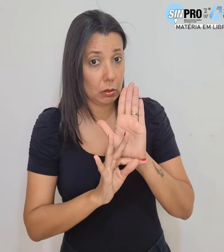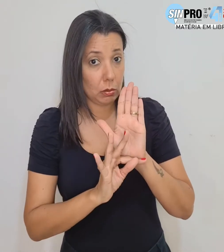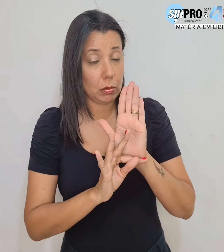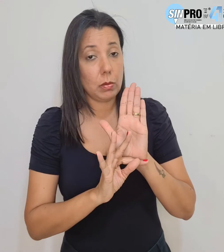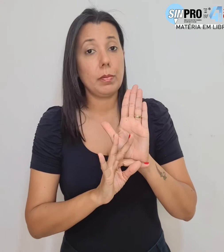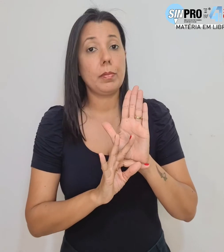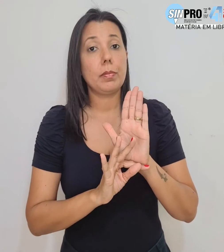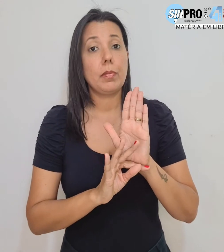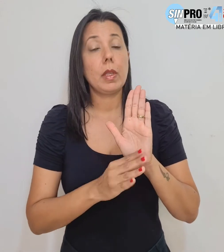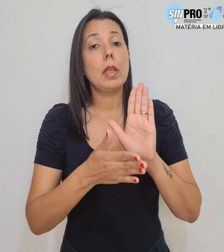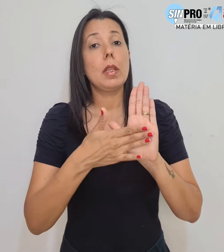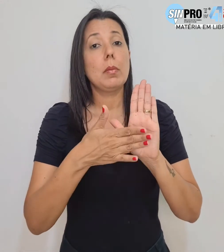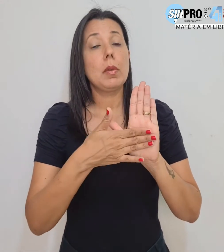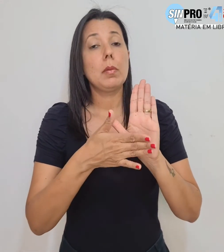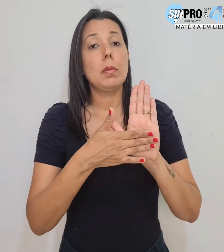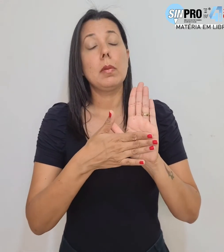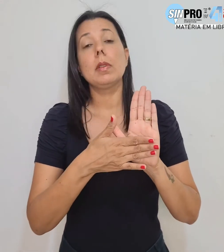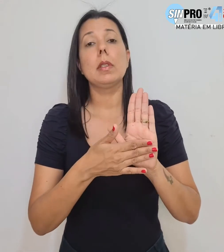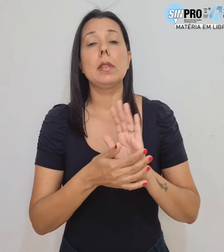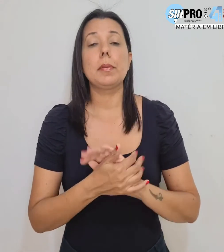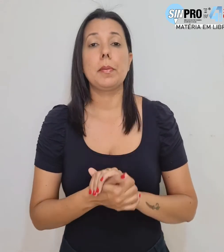da minuta da PEC